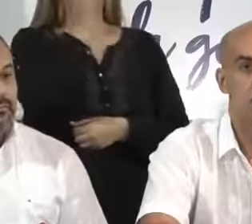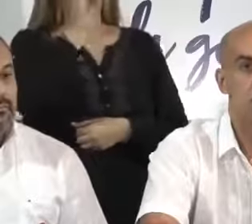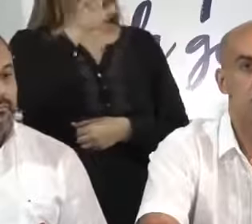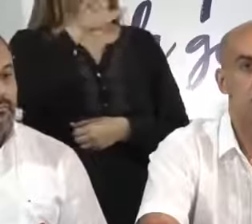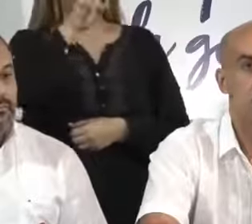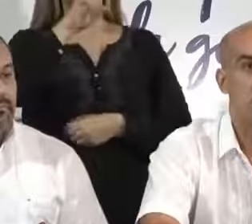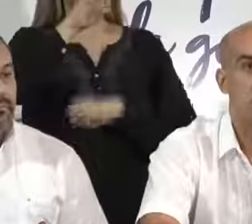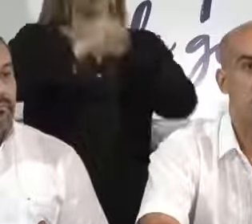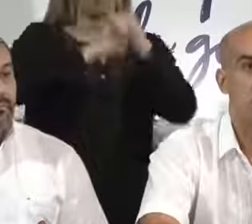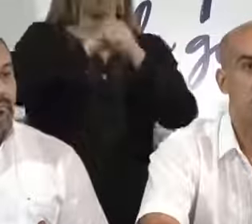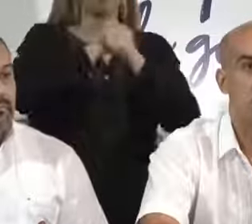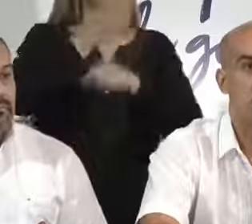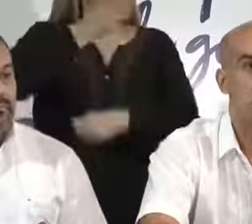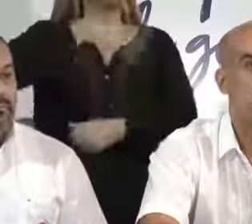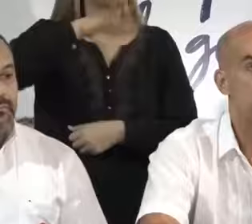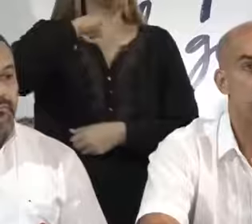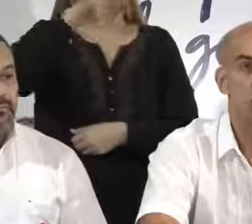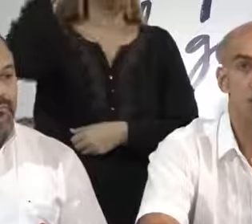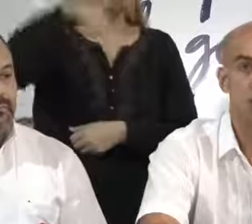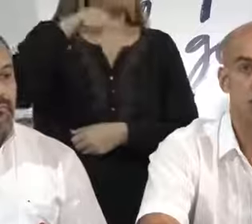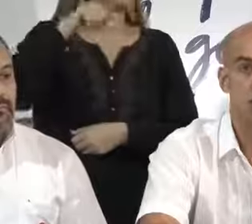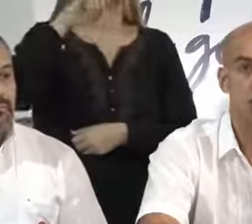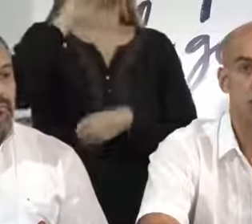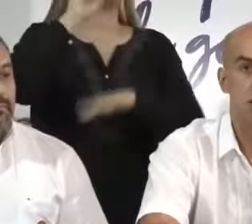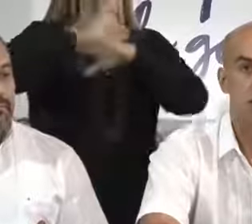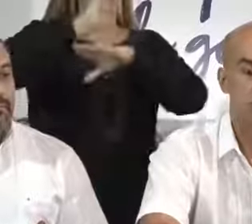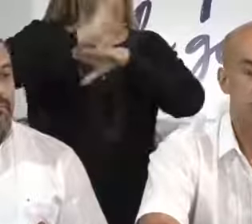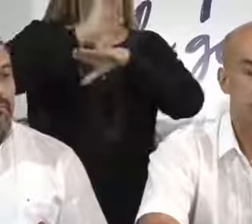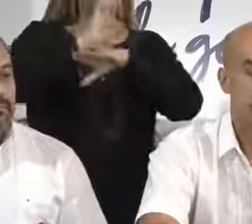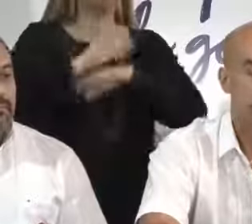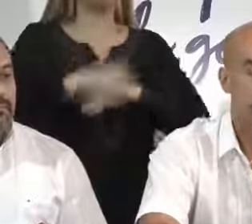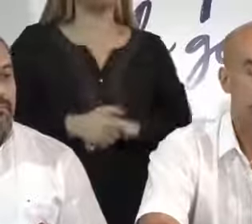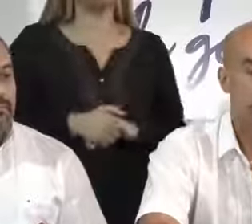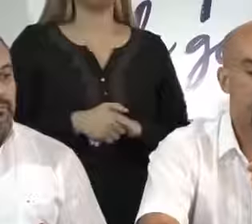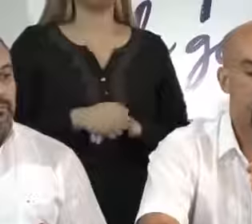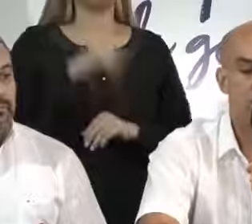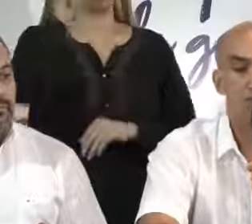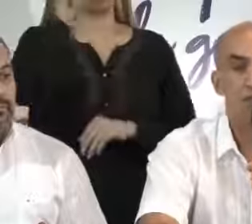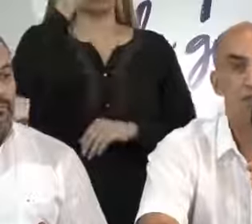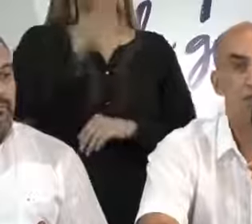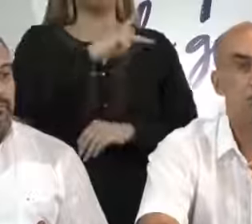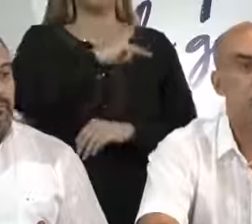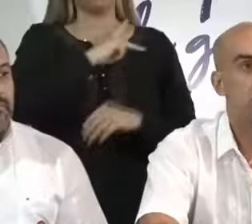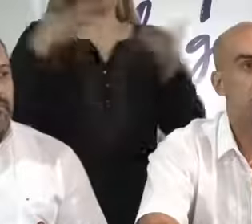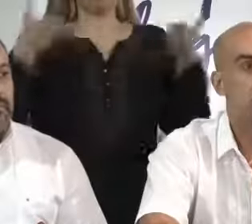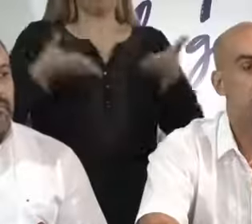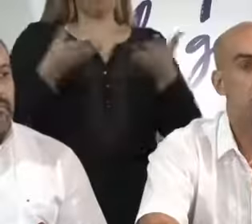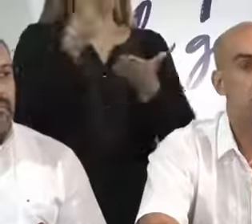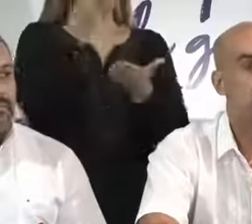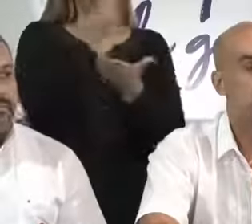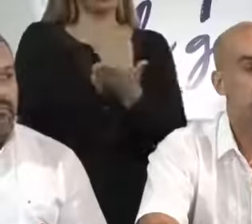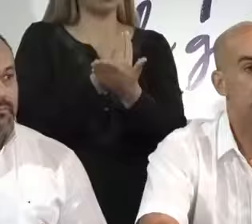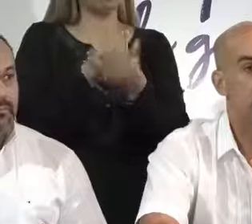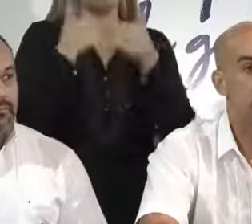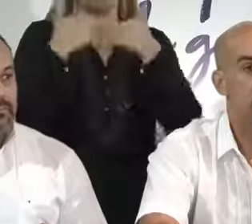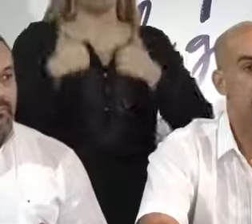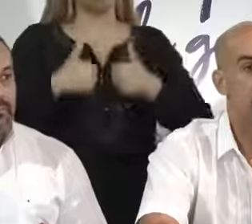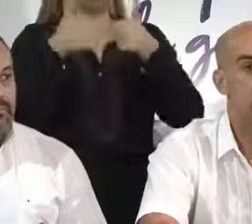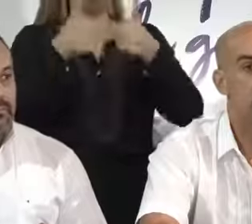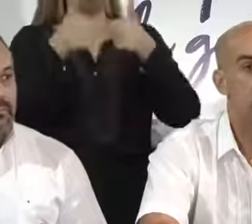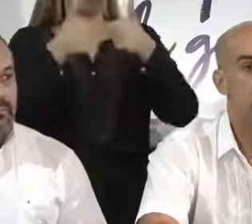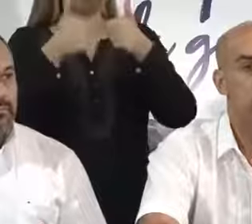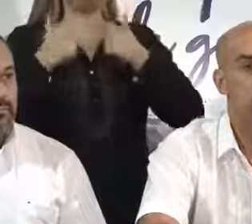edad, proveniente de Ecuador, con nacional. Él se encuentra en este momento en muy buen estado